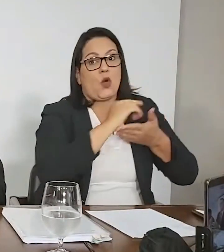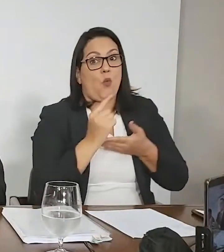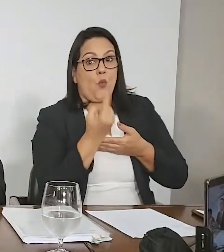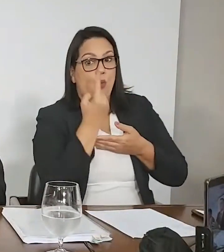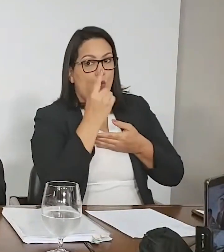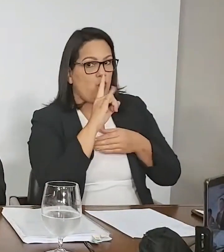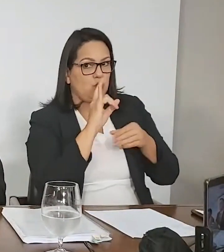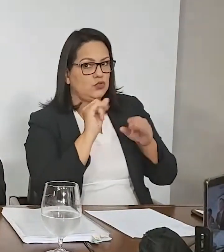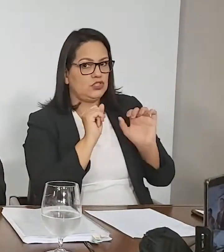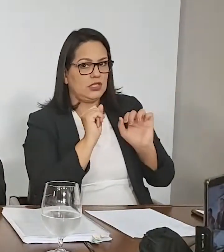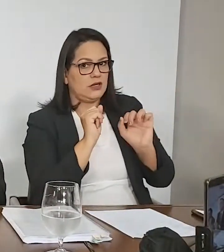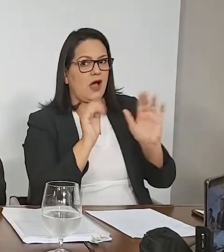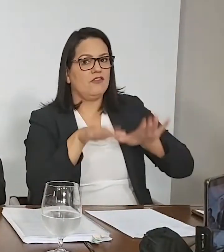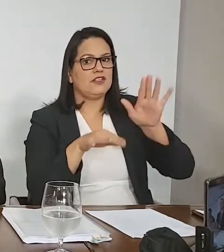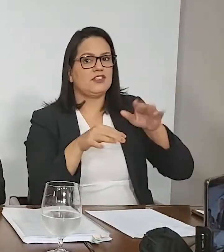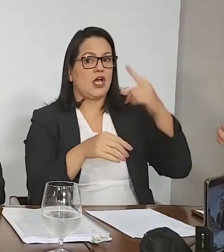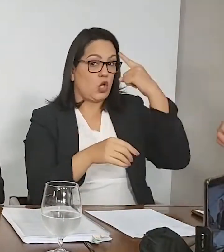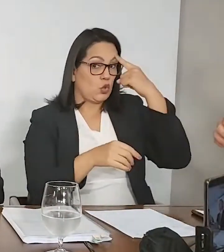teria morrido